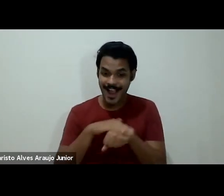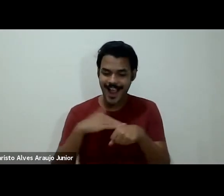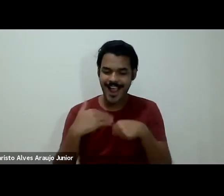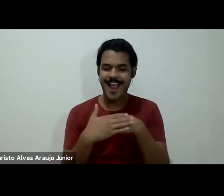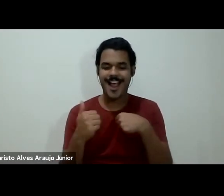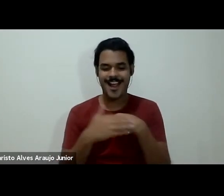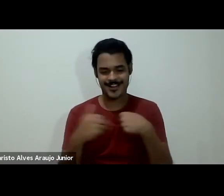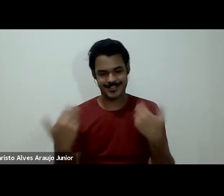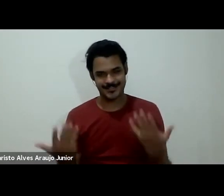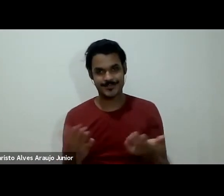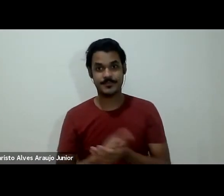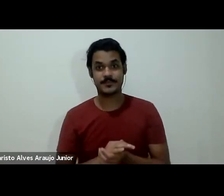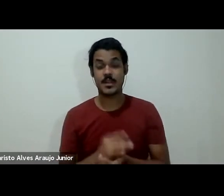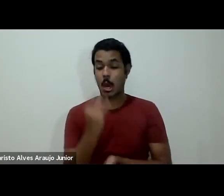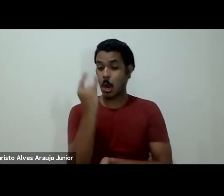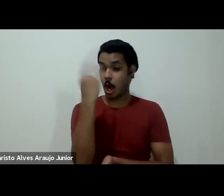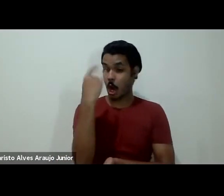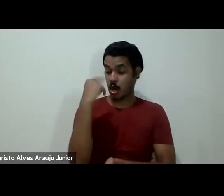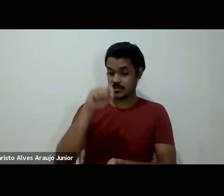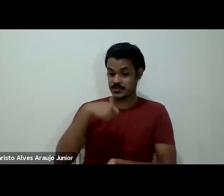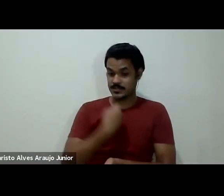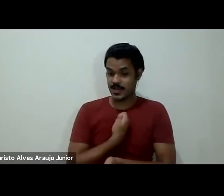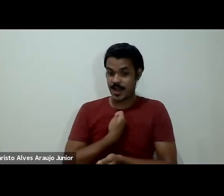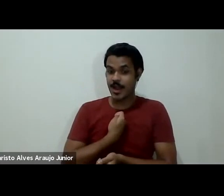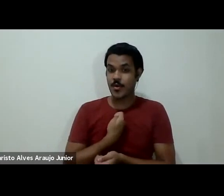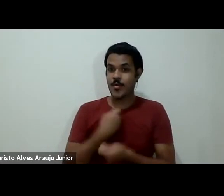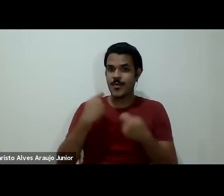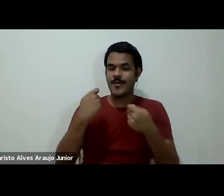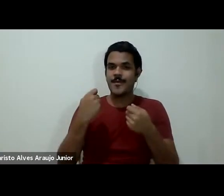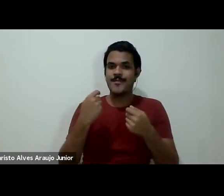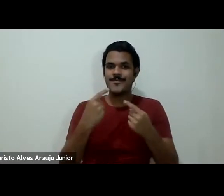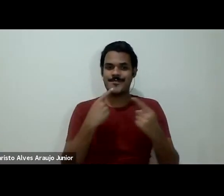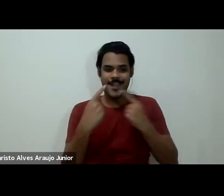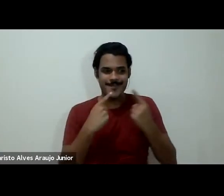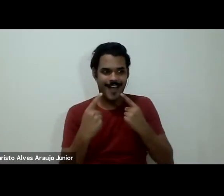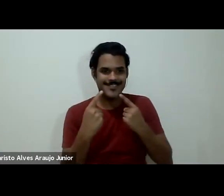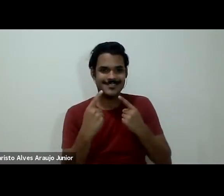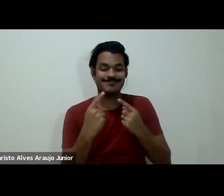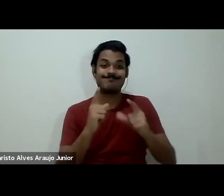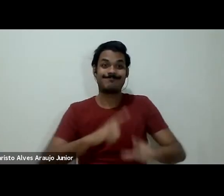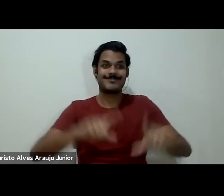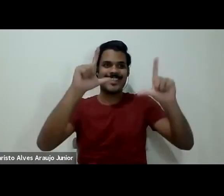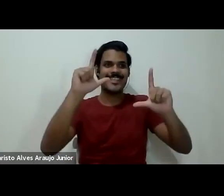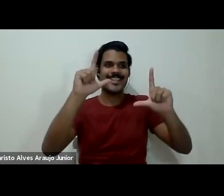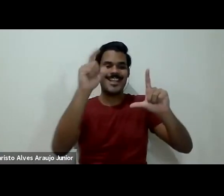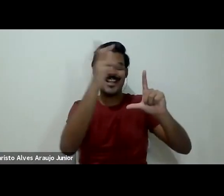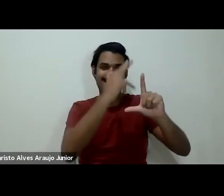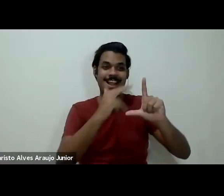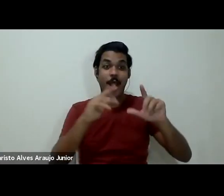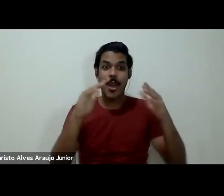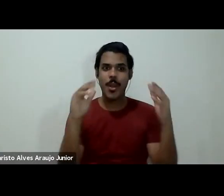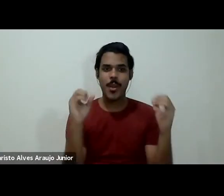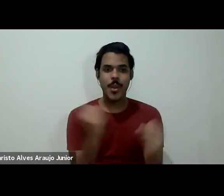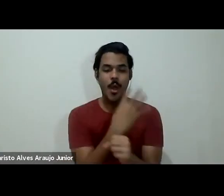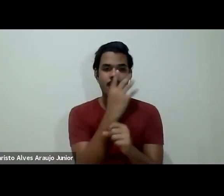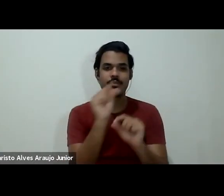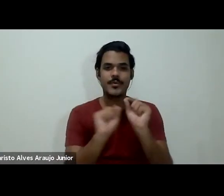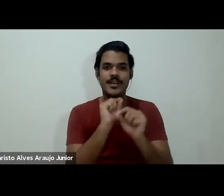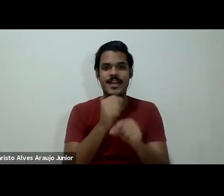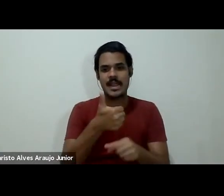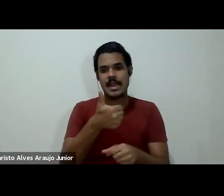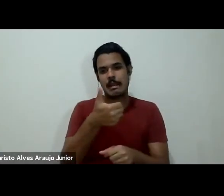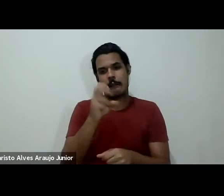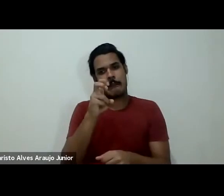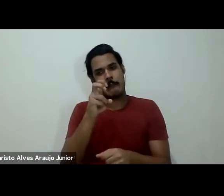exemplo, participando do debate. Aí já é uma nova paisagem, porque nós não teríamos isso provavelmente há 15, 20 anos